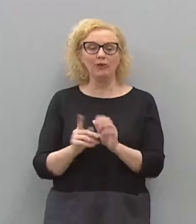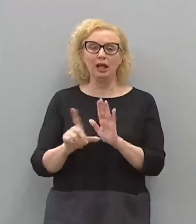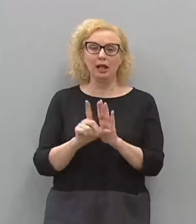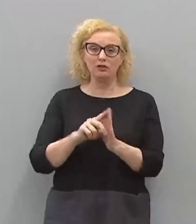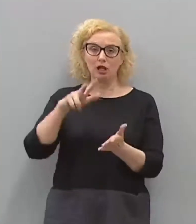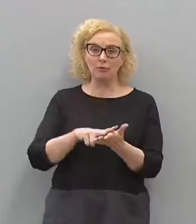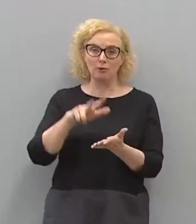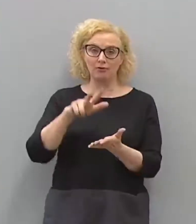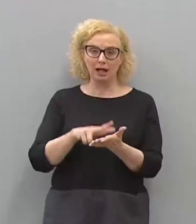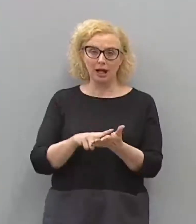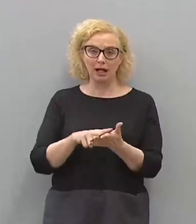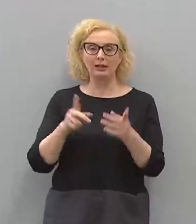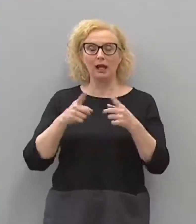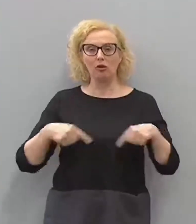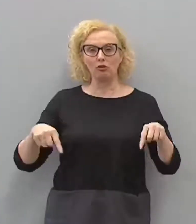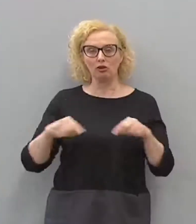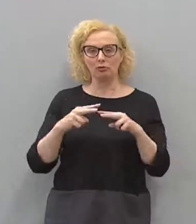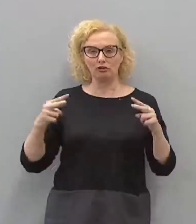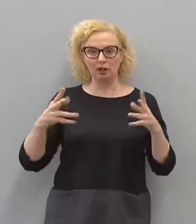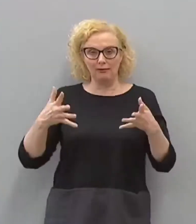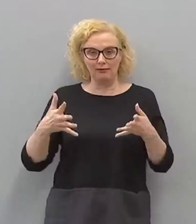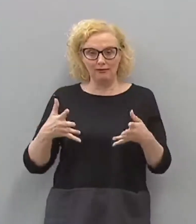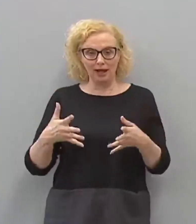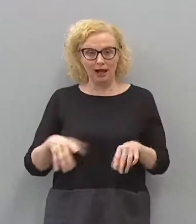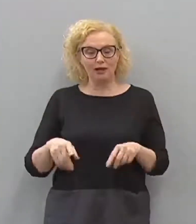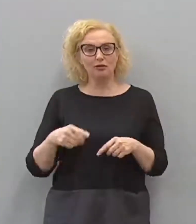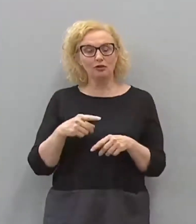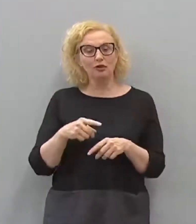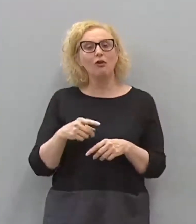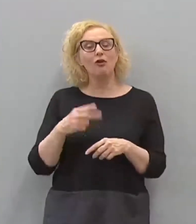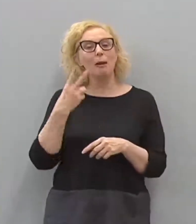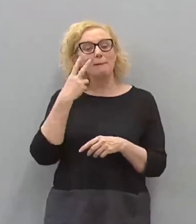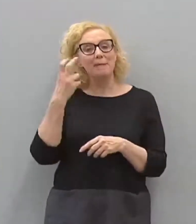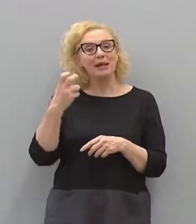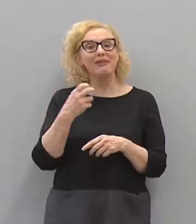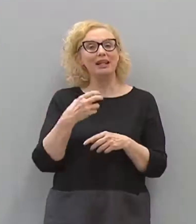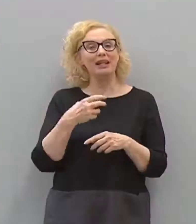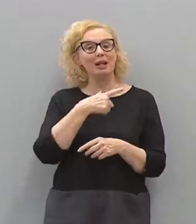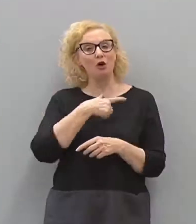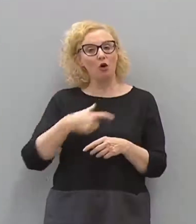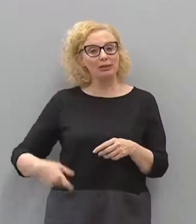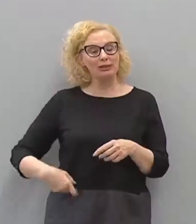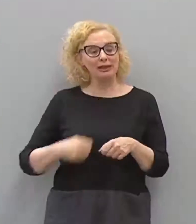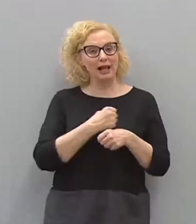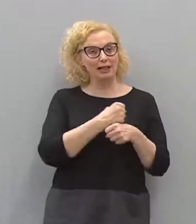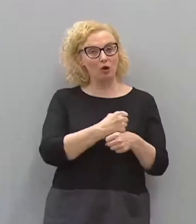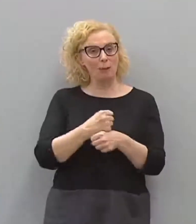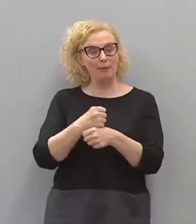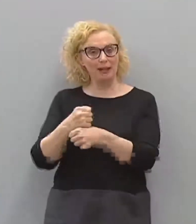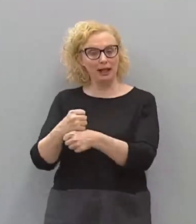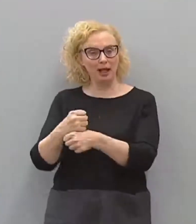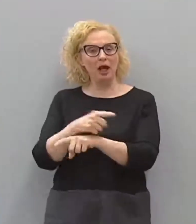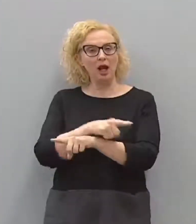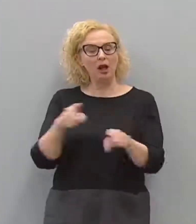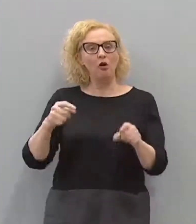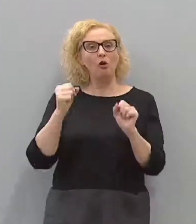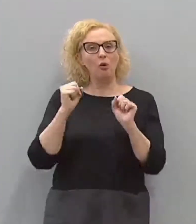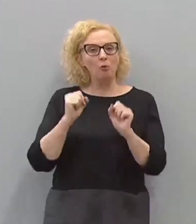dal consiglio provinciale prevede la nomina di commissari che hanno potere diciamo